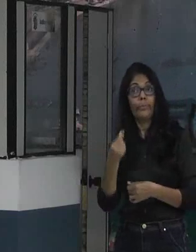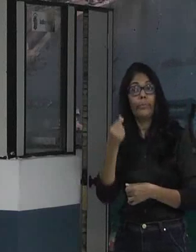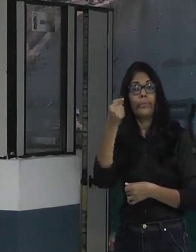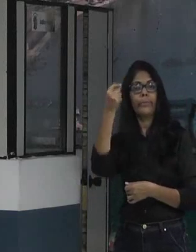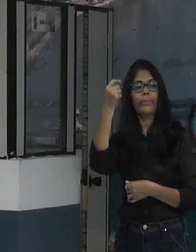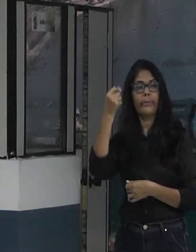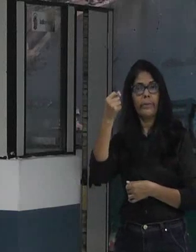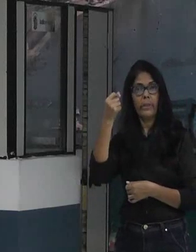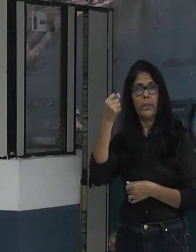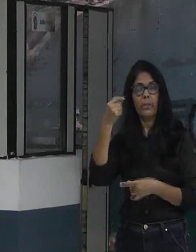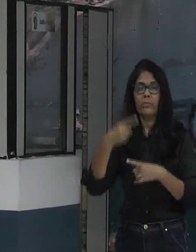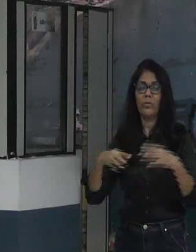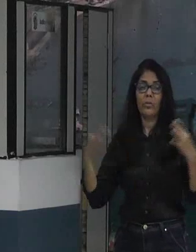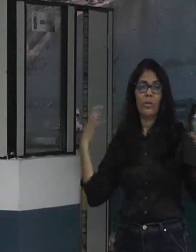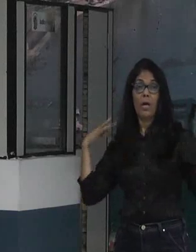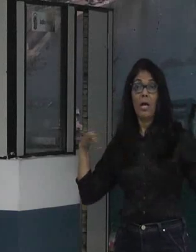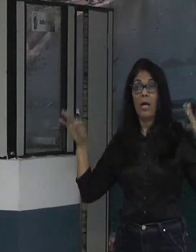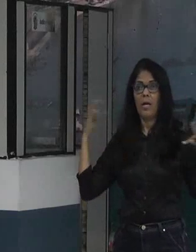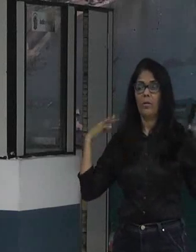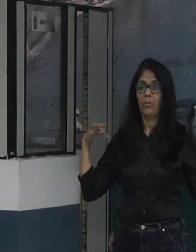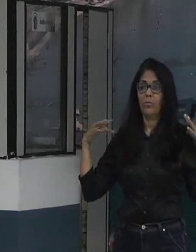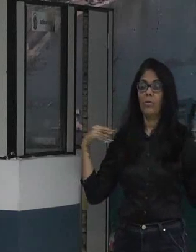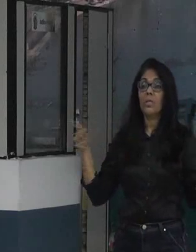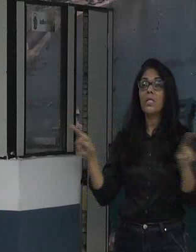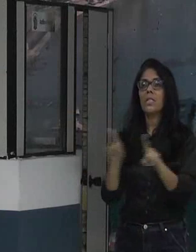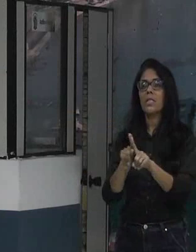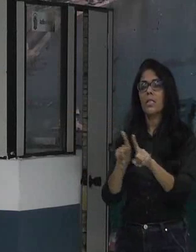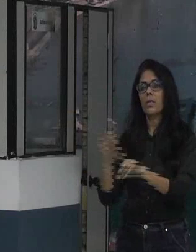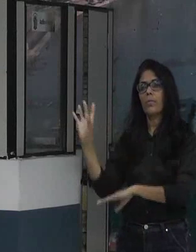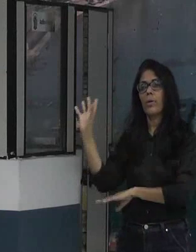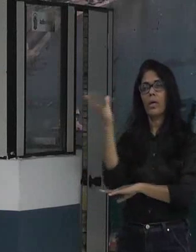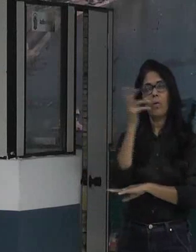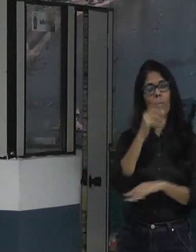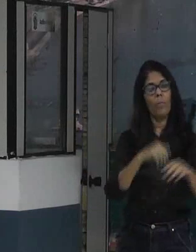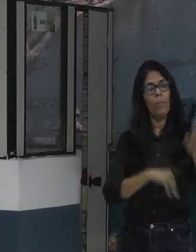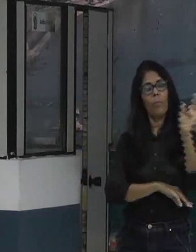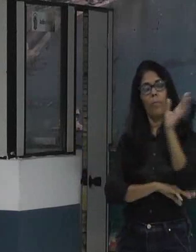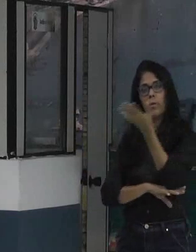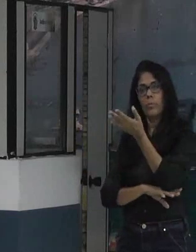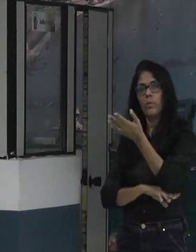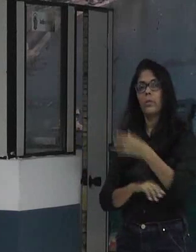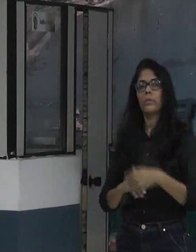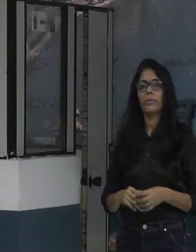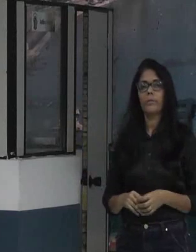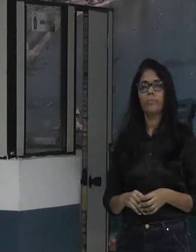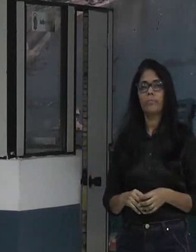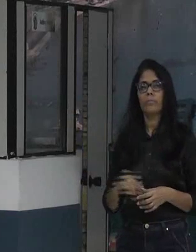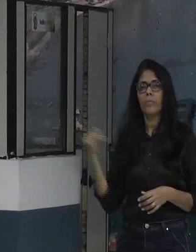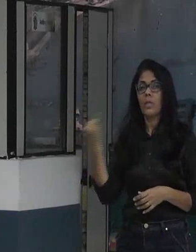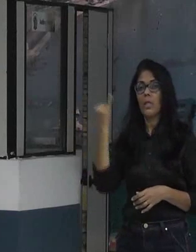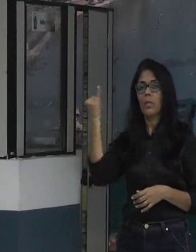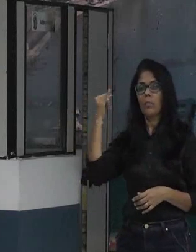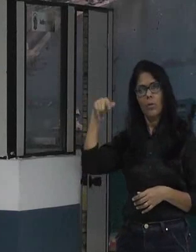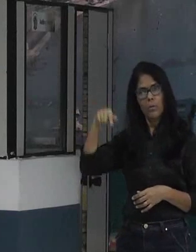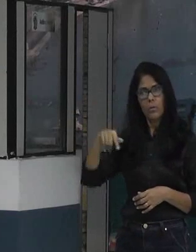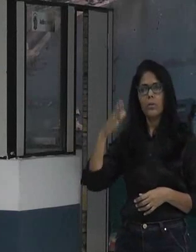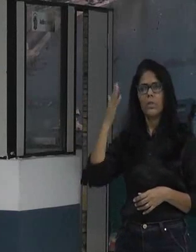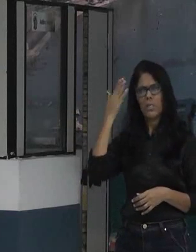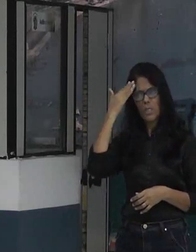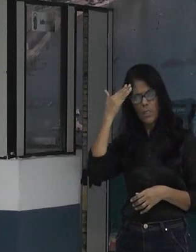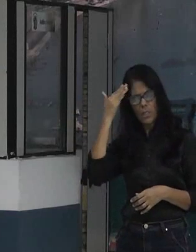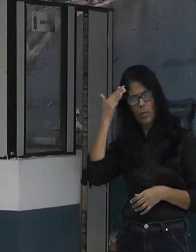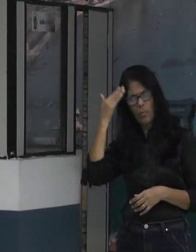por meio do turismo com o meio ambiente. E aqui a gente precisa ter essas